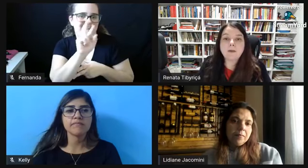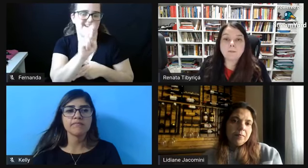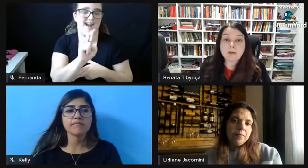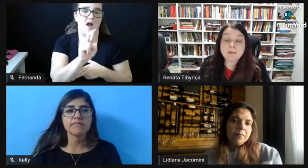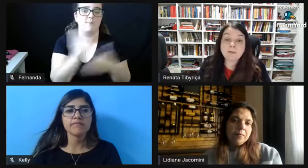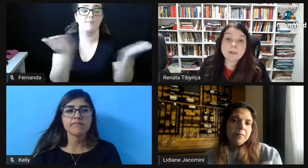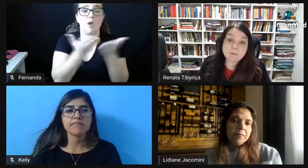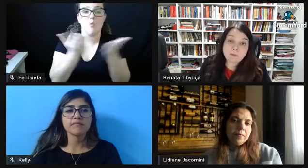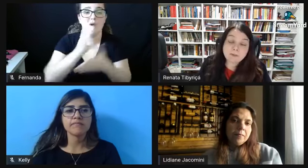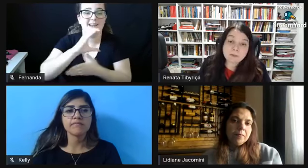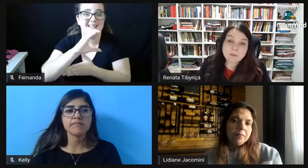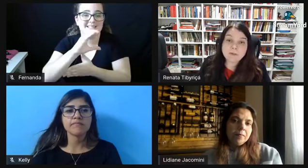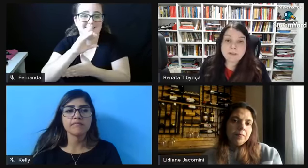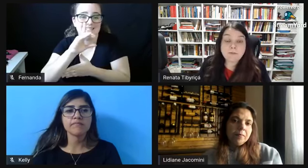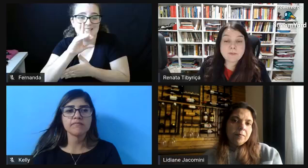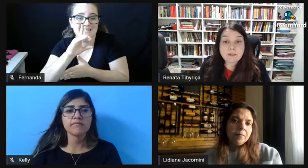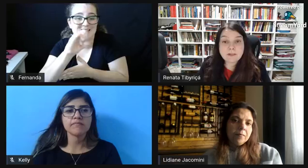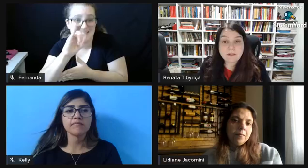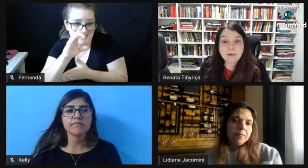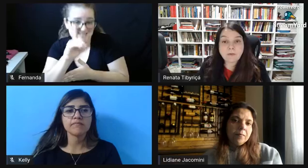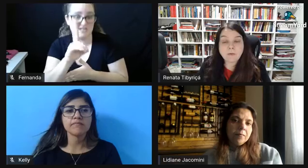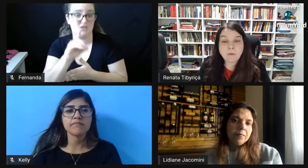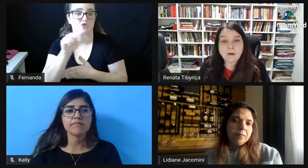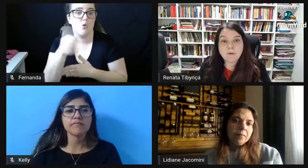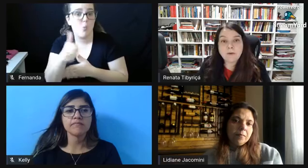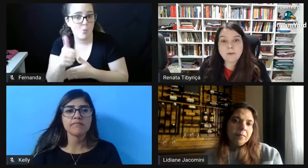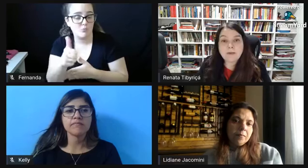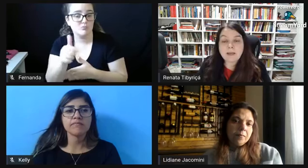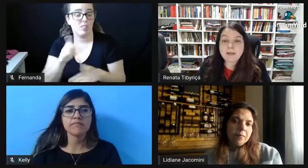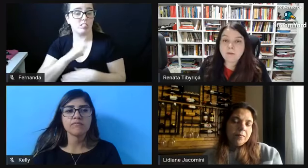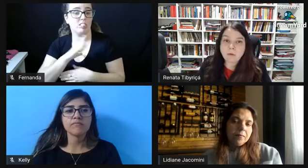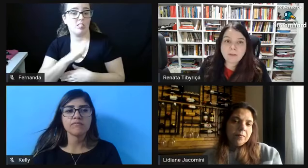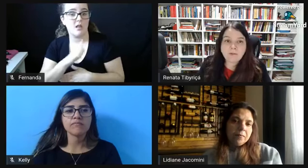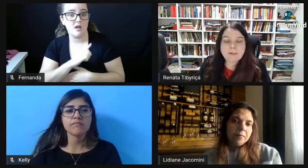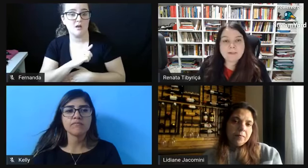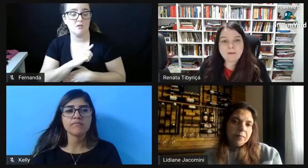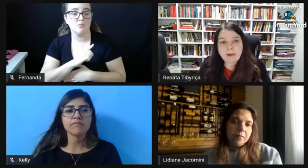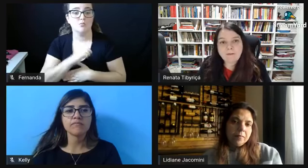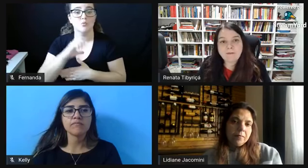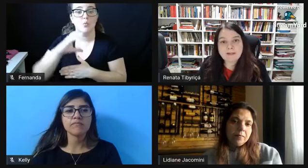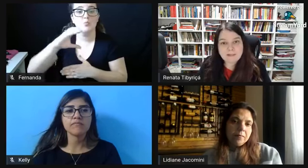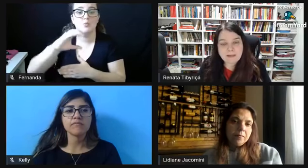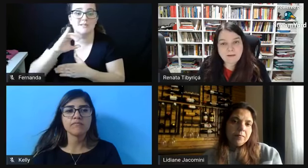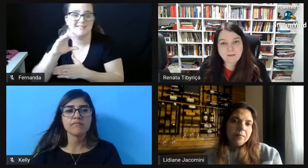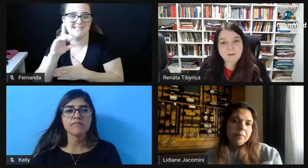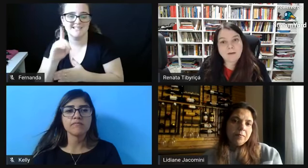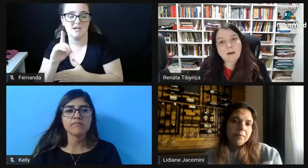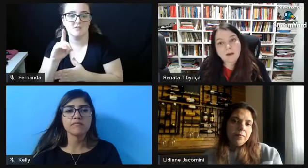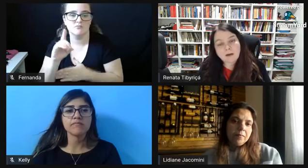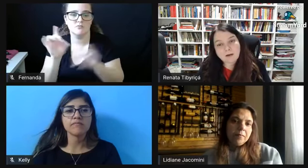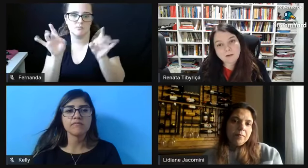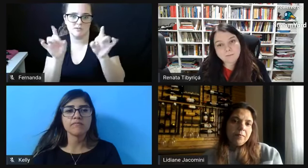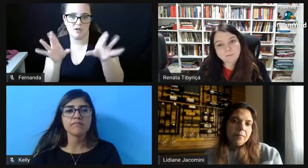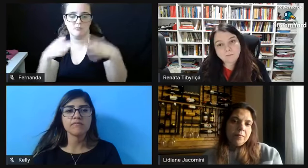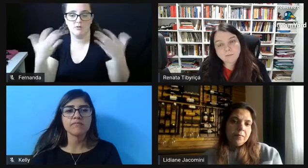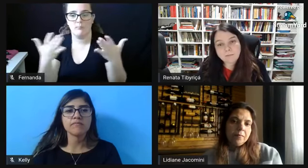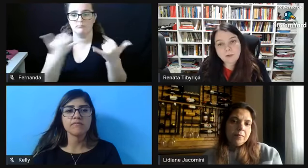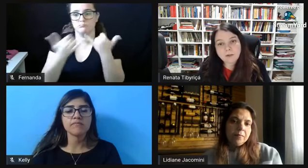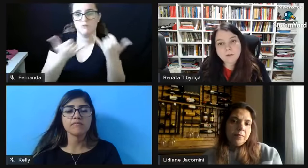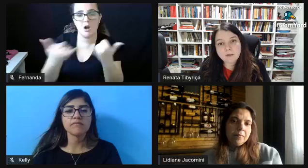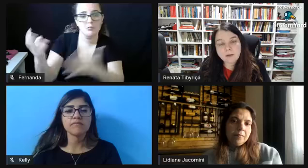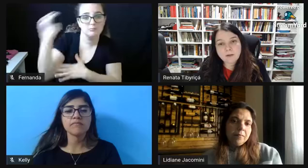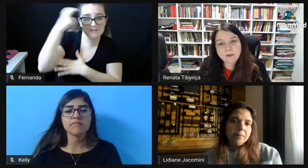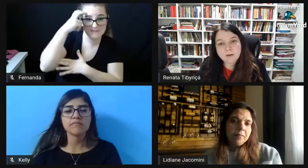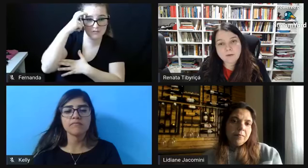específica, mas uma das manifestações é a deficiência intelectual, e aí toda vez que vai fazer